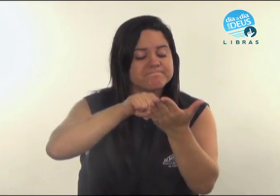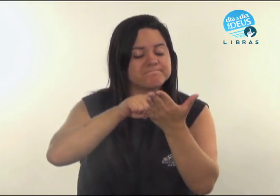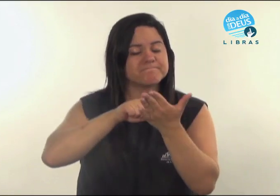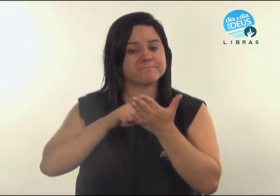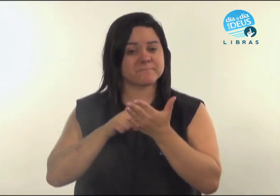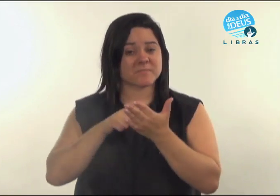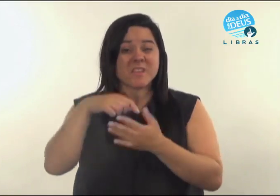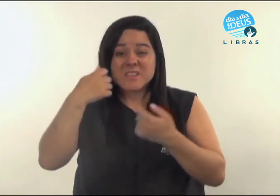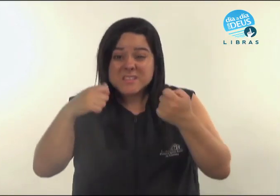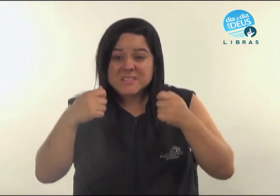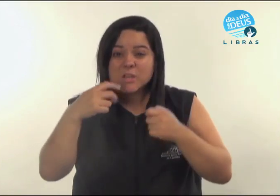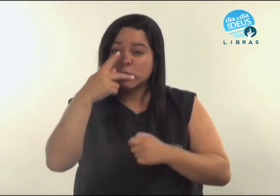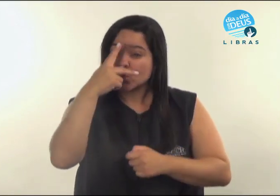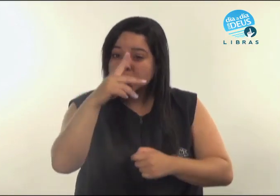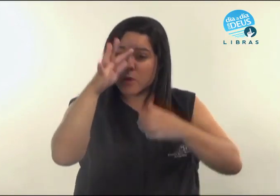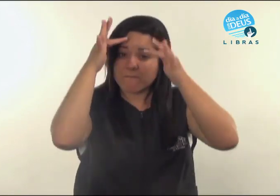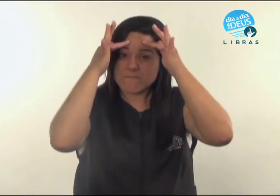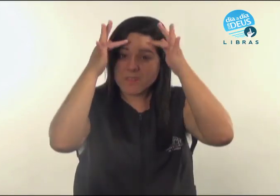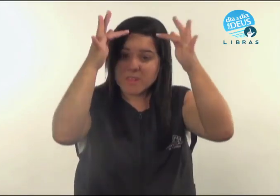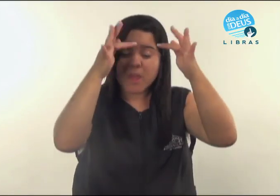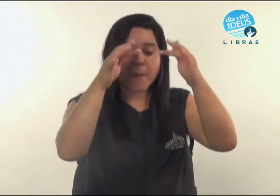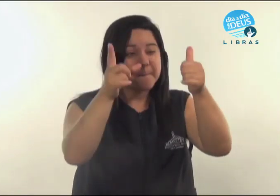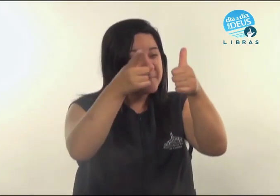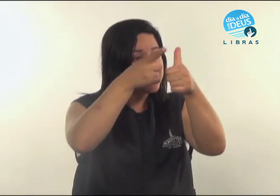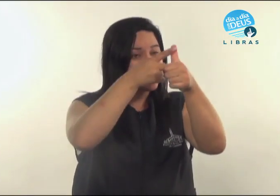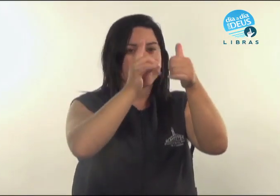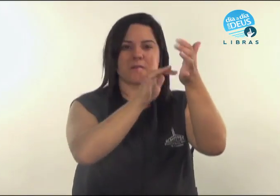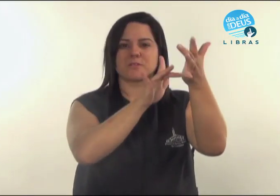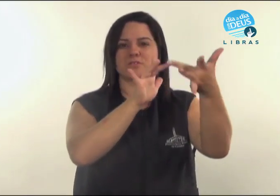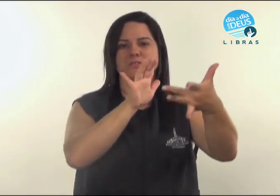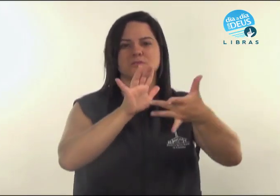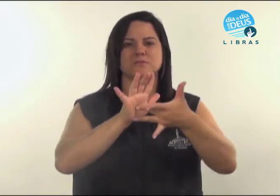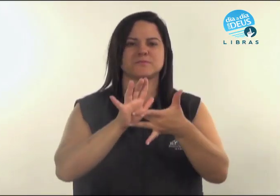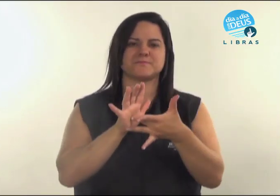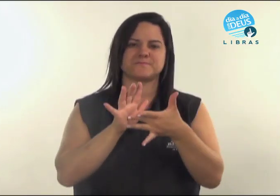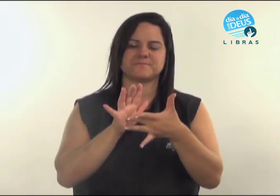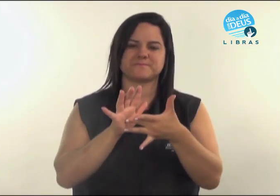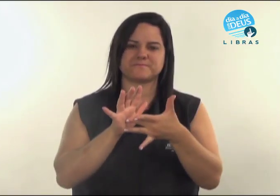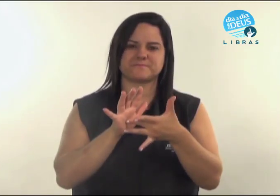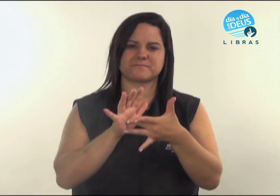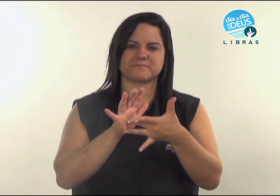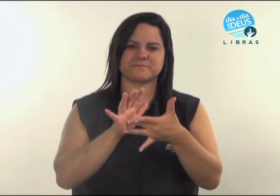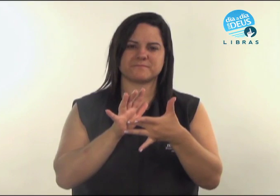está dizendo é que a tua lealdade tem que ser para Jesus em primeiro lugar.